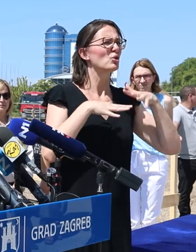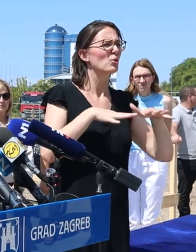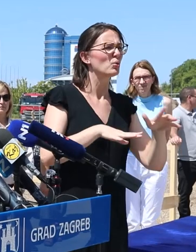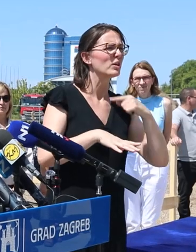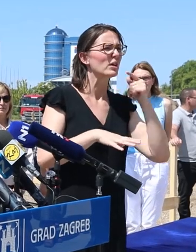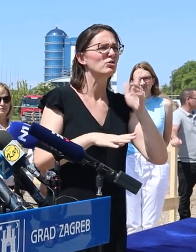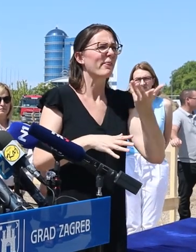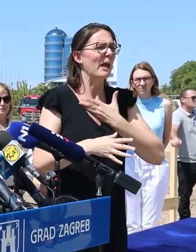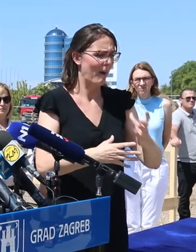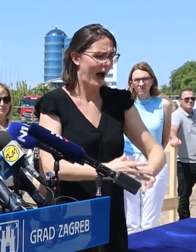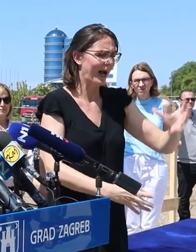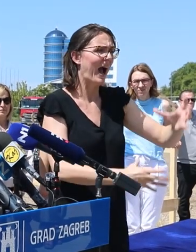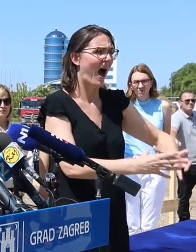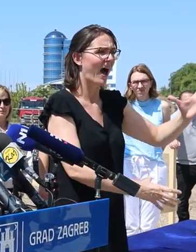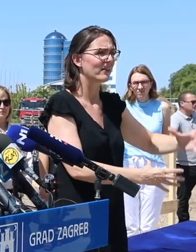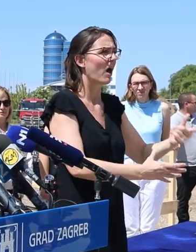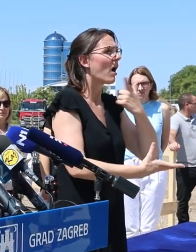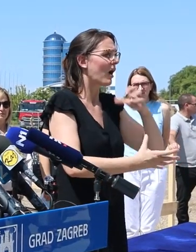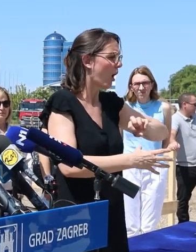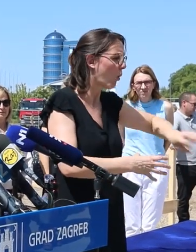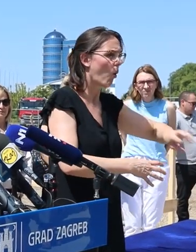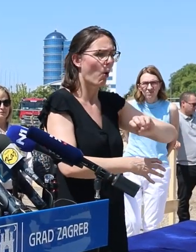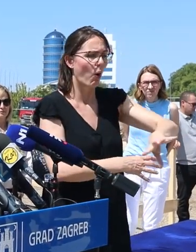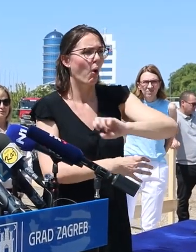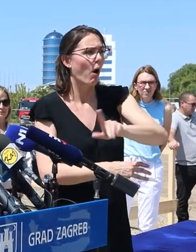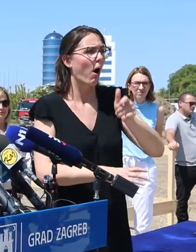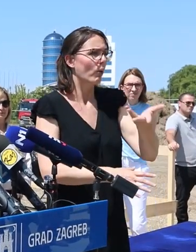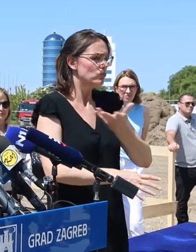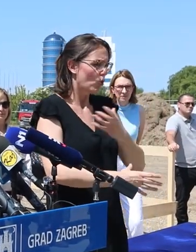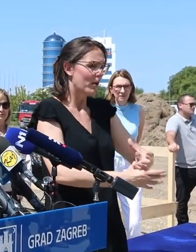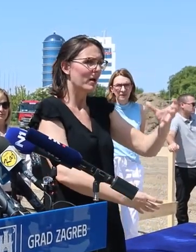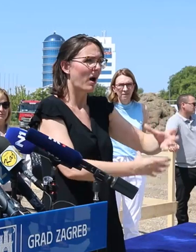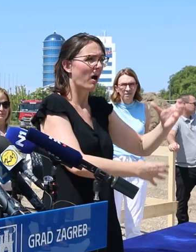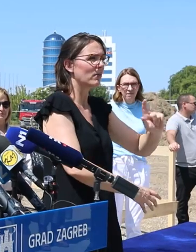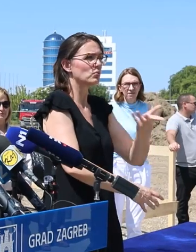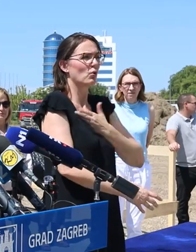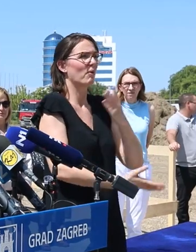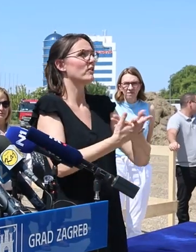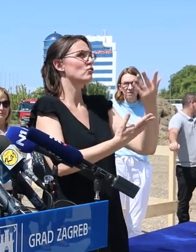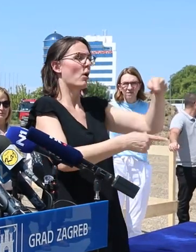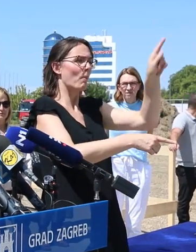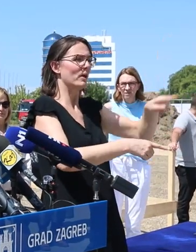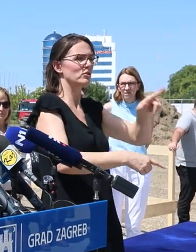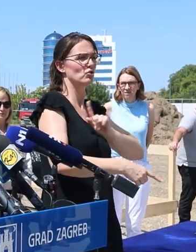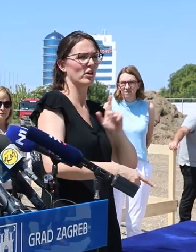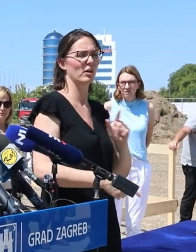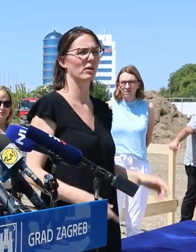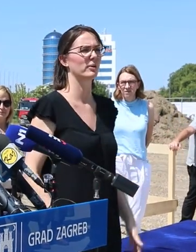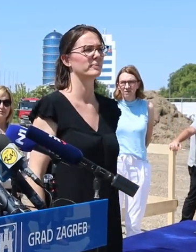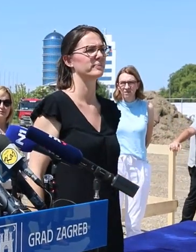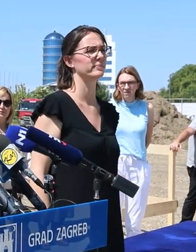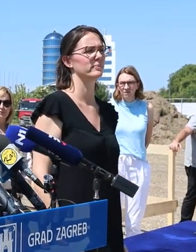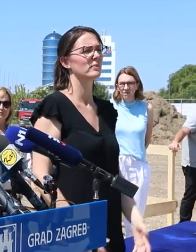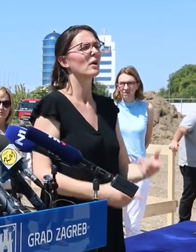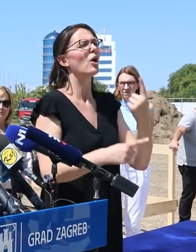dobivaju kante. Kako će ljudi odvajati ako ne mogu dobiti kante u novogradnji, su ušli i ne mogu dobiti kante već par mjeseci? Pa dobro, ako možete reći